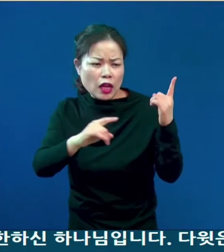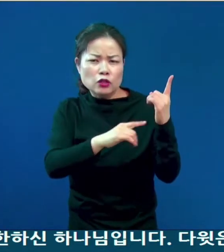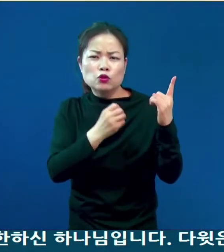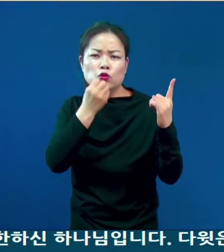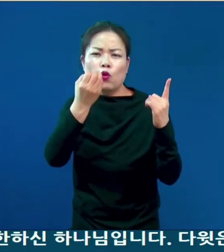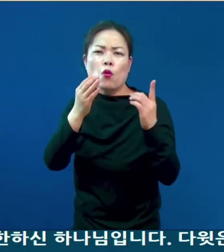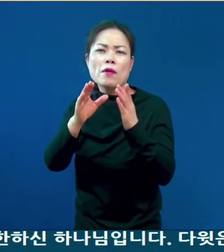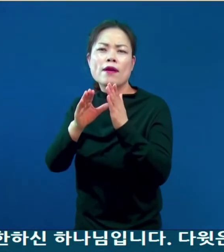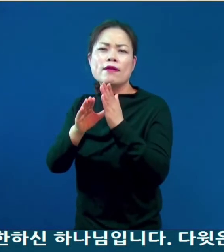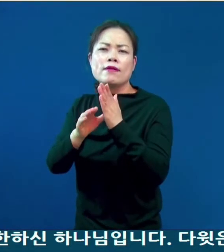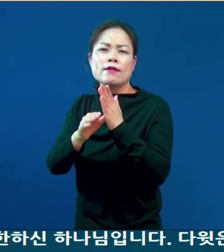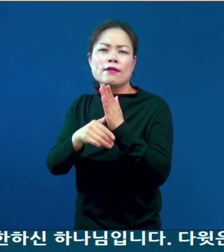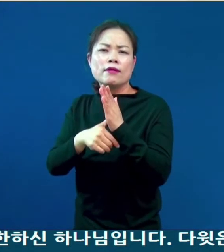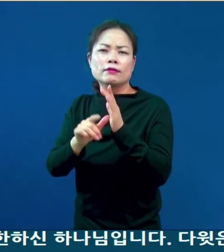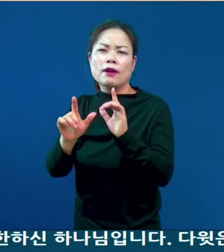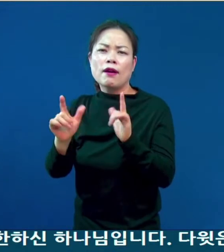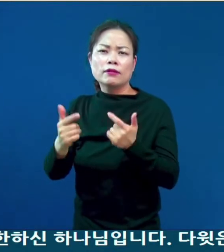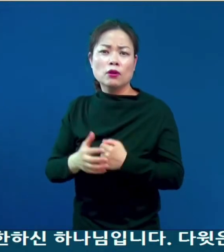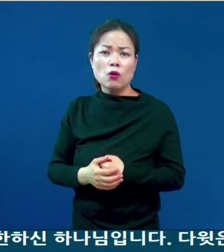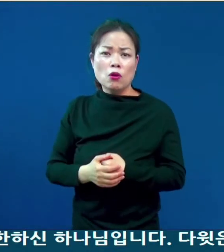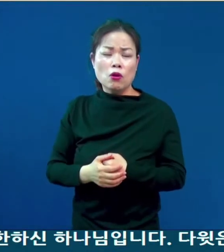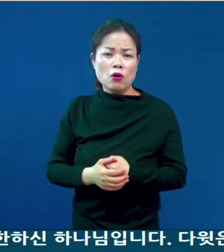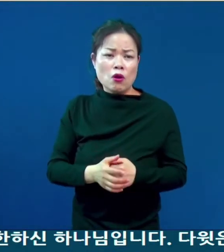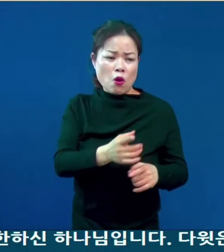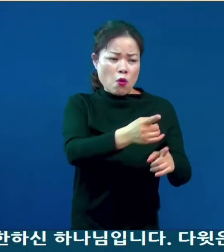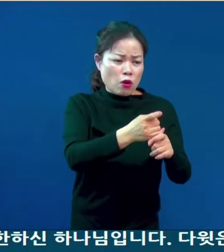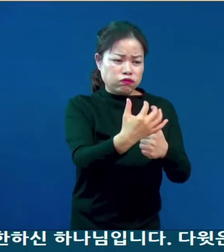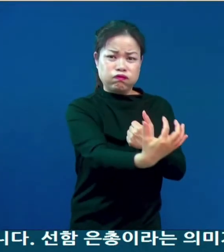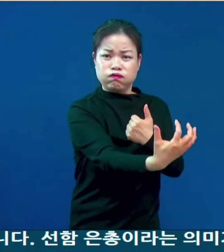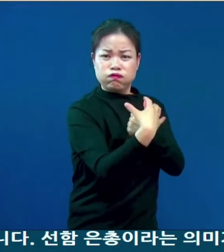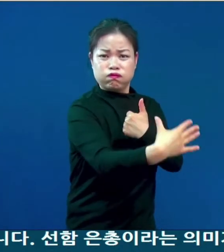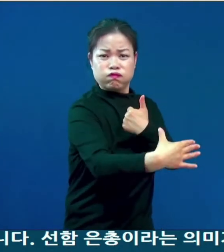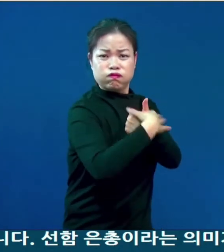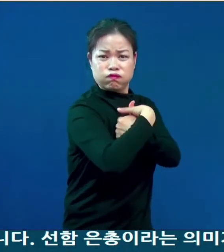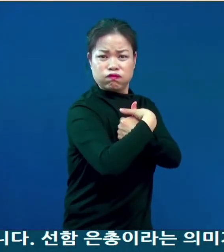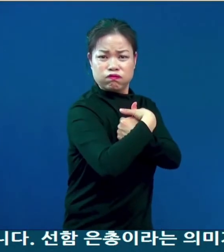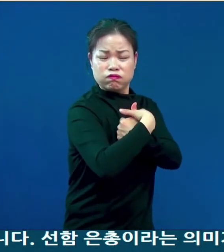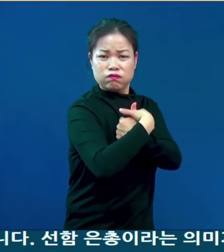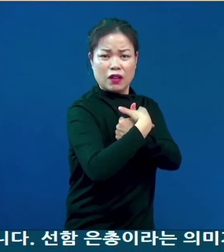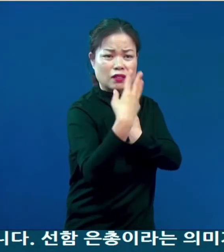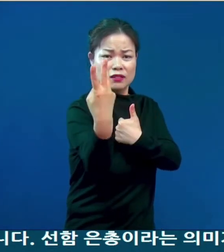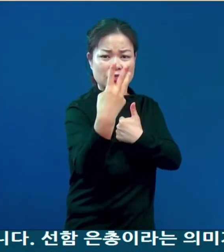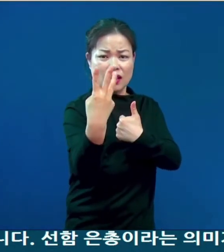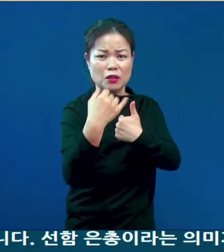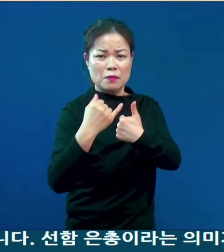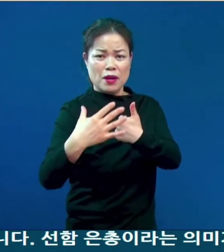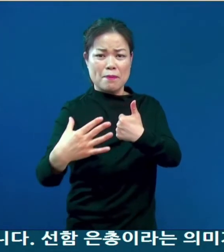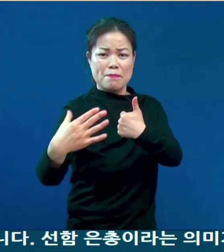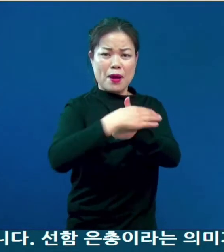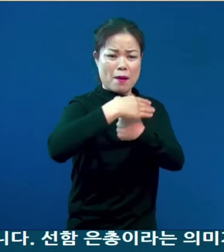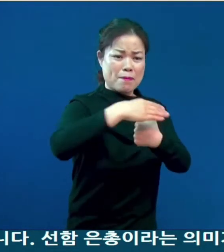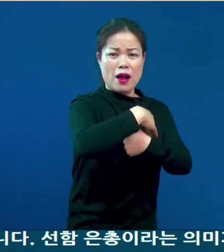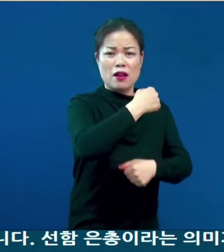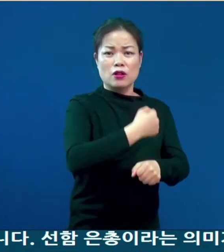할 때가 아니라는 것입니다. 원수가 자기를 죽이려고 3,000명이 진치고